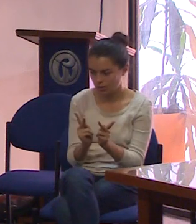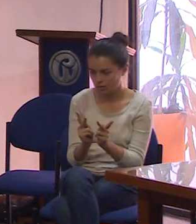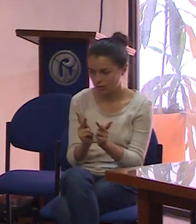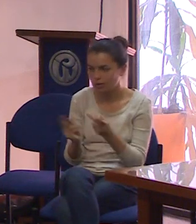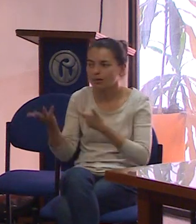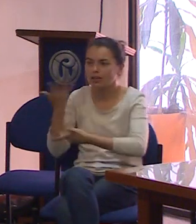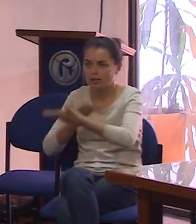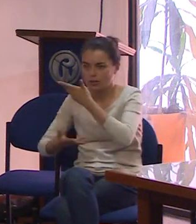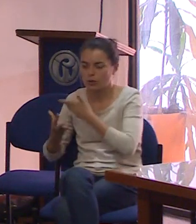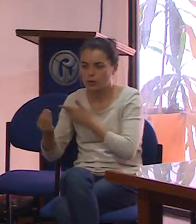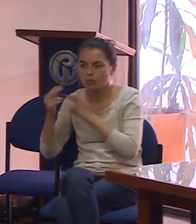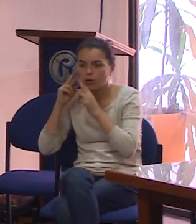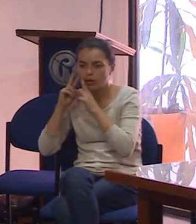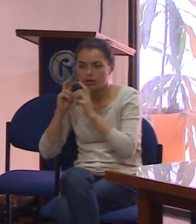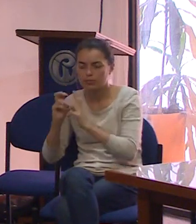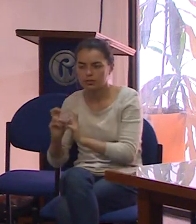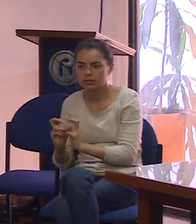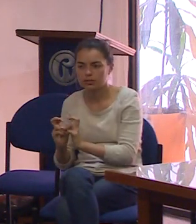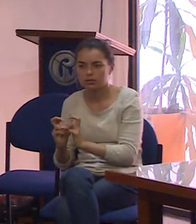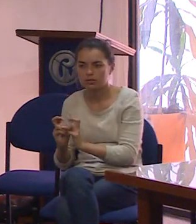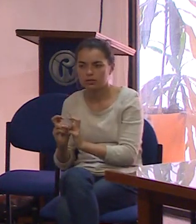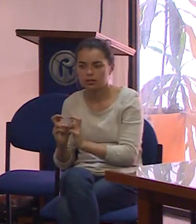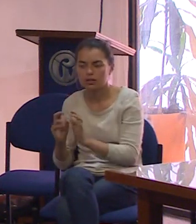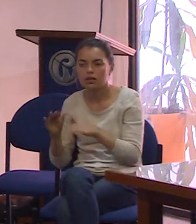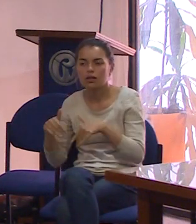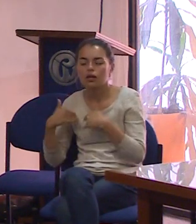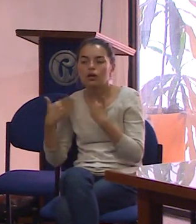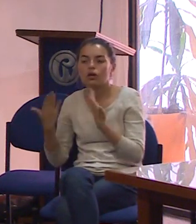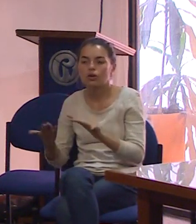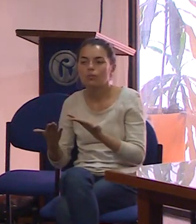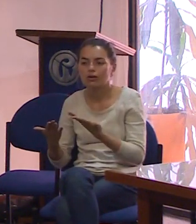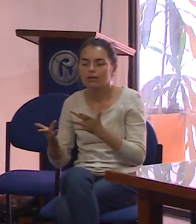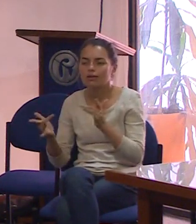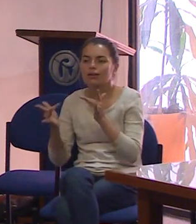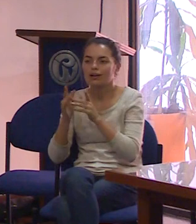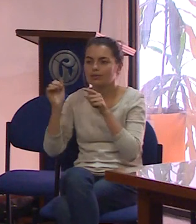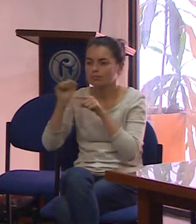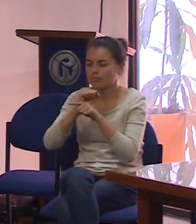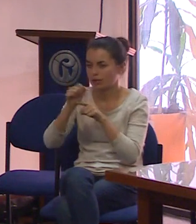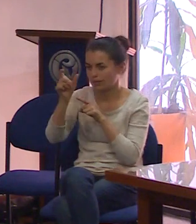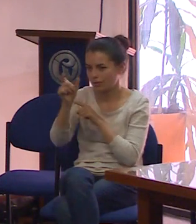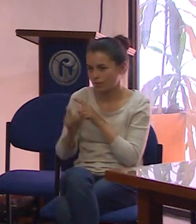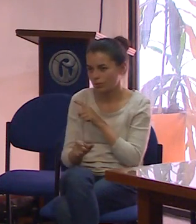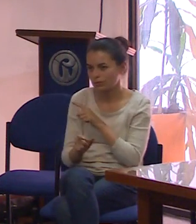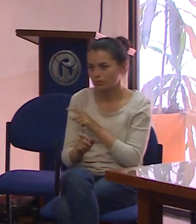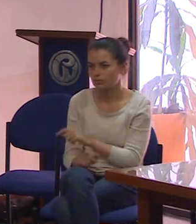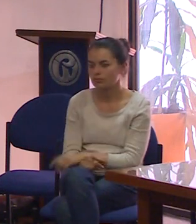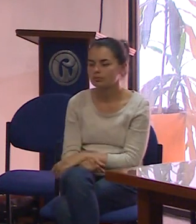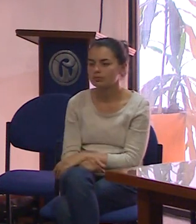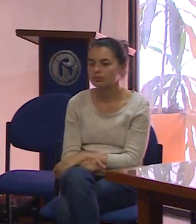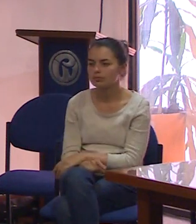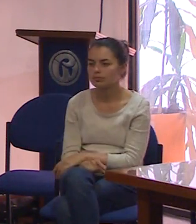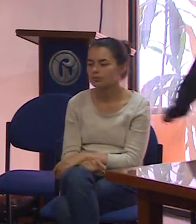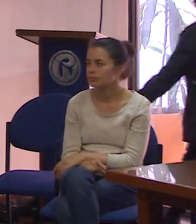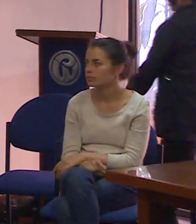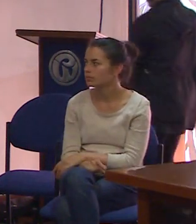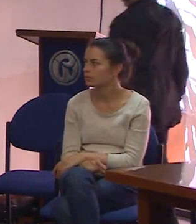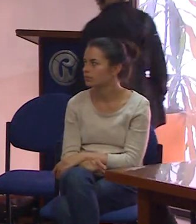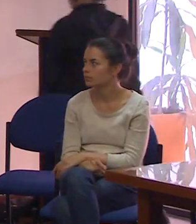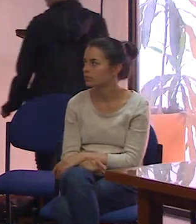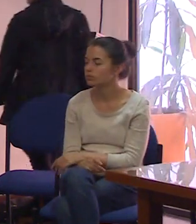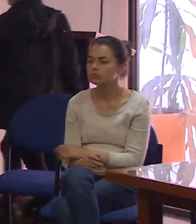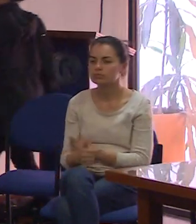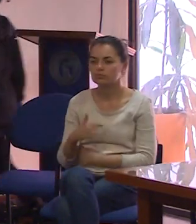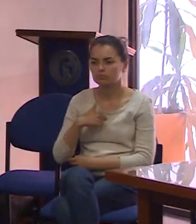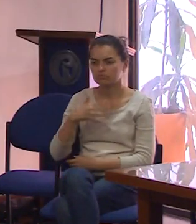interactúen con los grupos de investigación a través de los practicantes de los grupos de investigación. Si yo estoy interesado en un